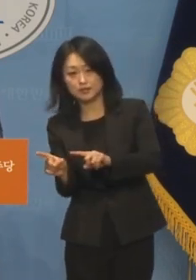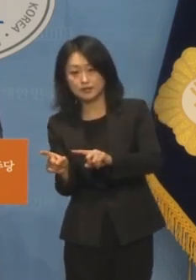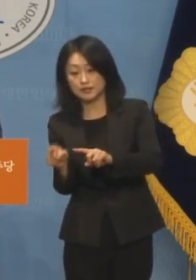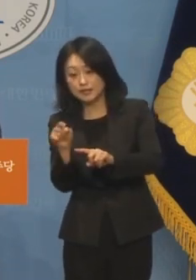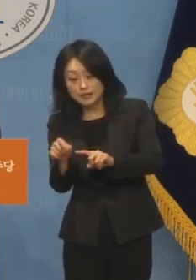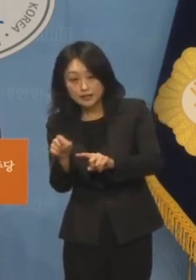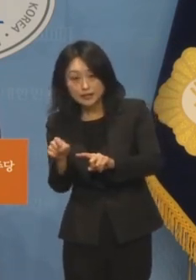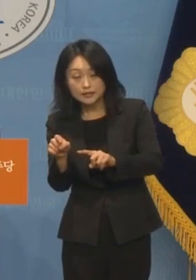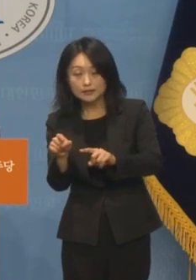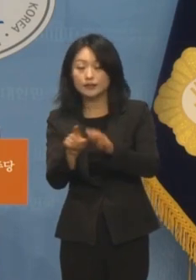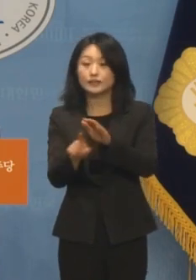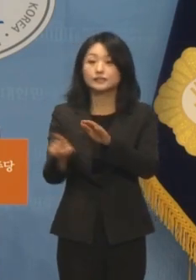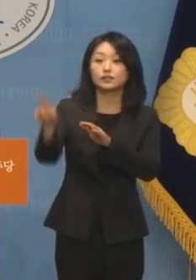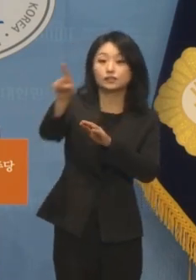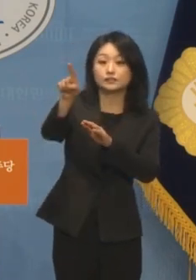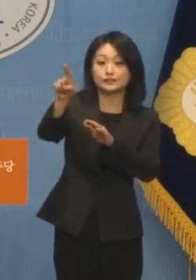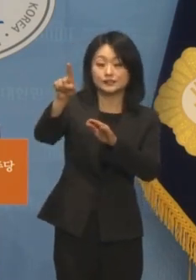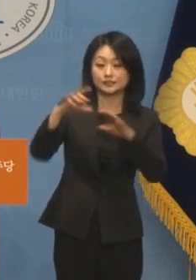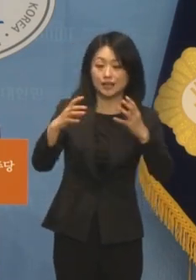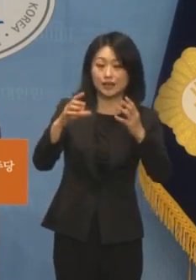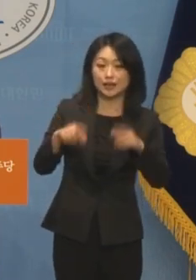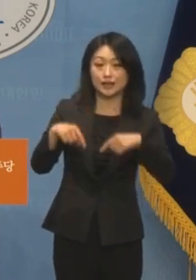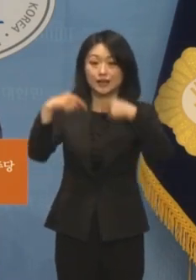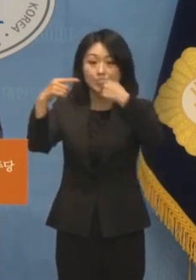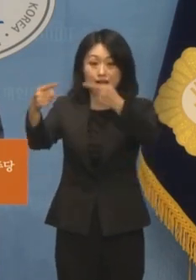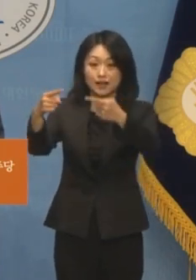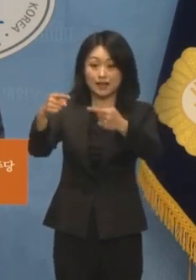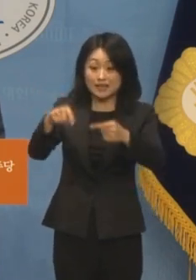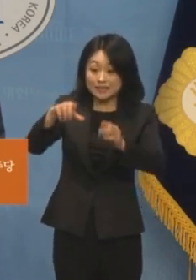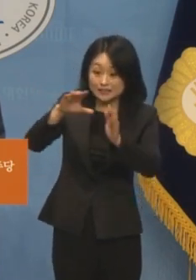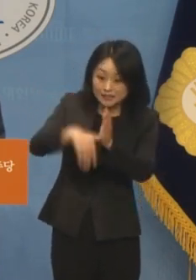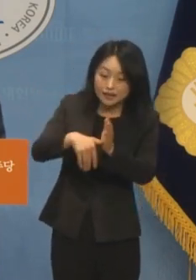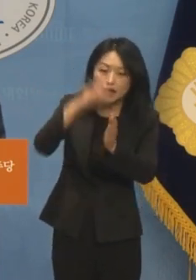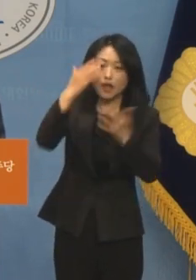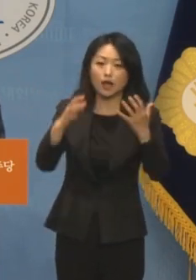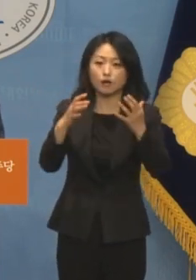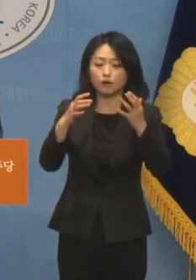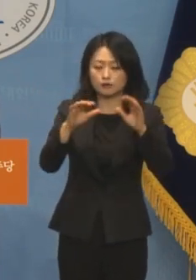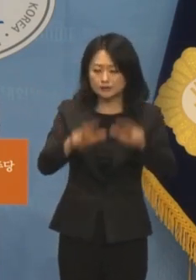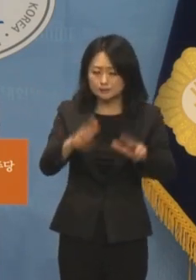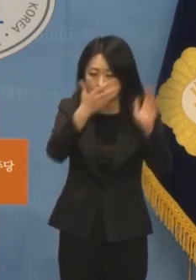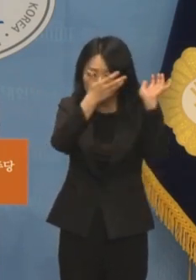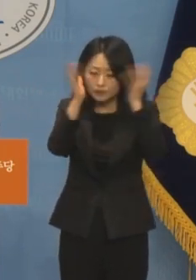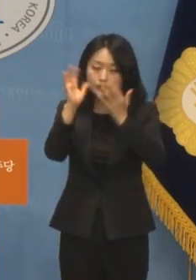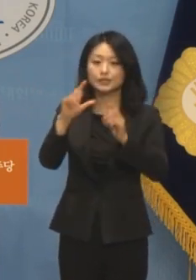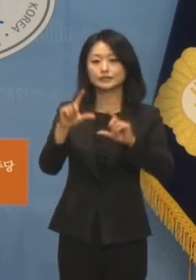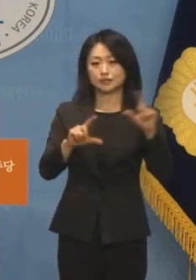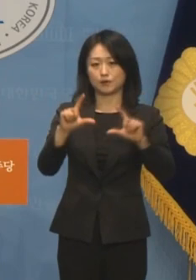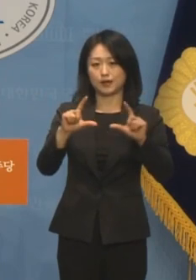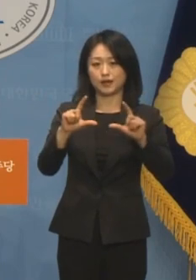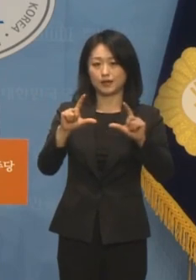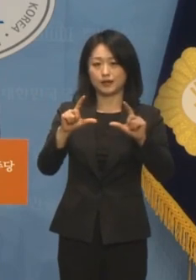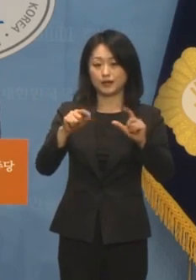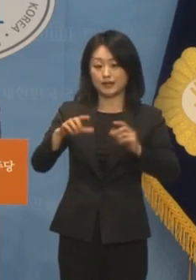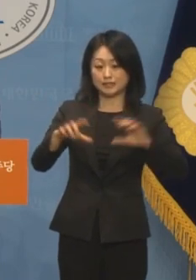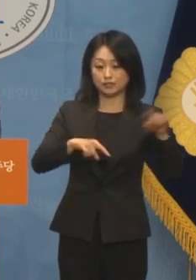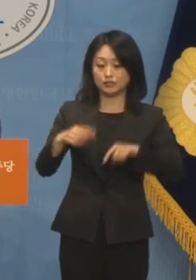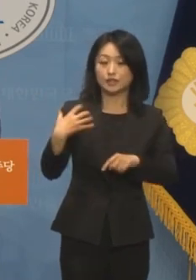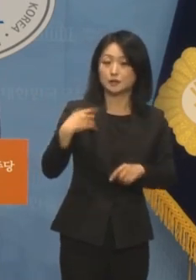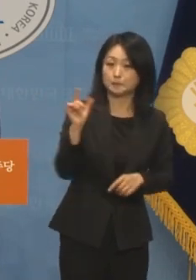놓인 선진국 대한민국은 지금 길을 헤매고 있습니다. 이 시기의 정치적